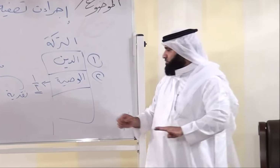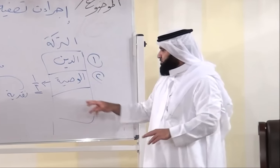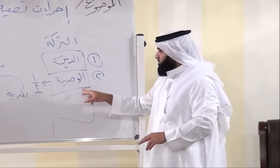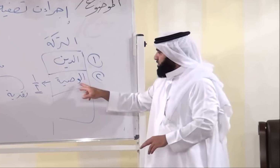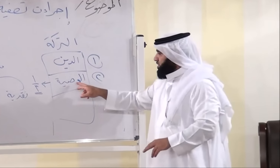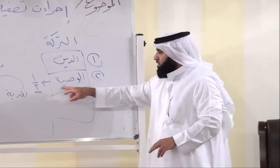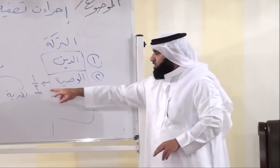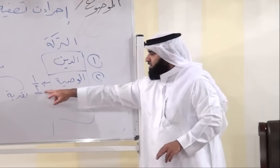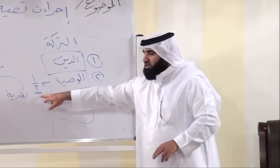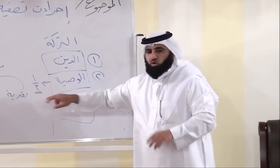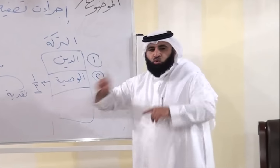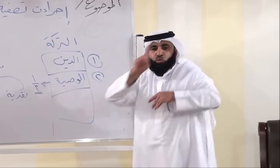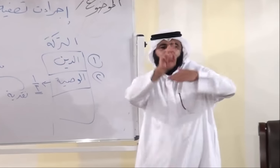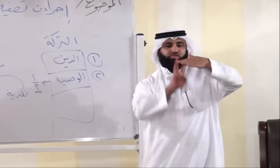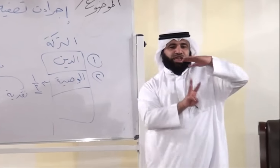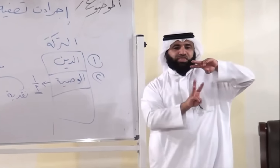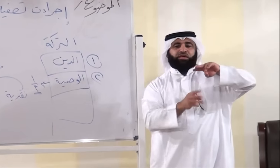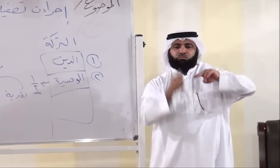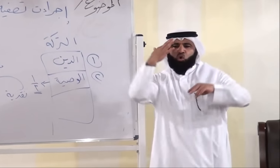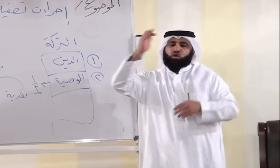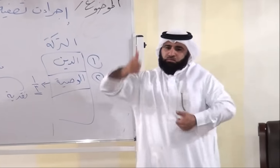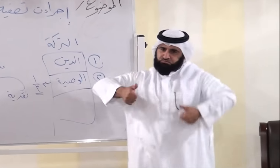الوصية والوقف.